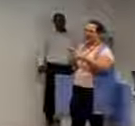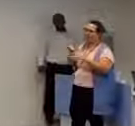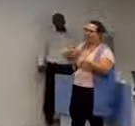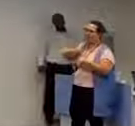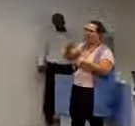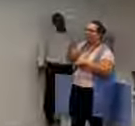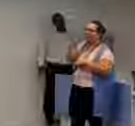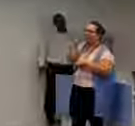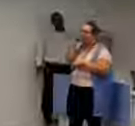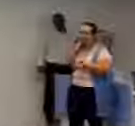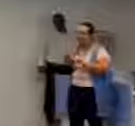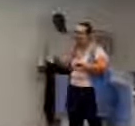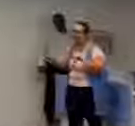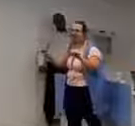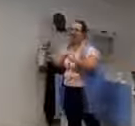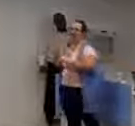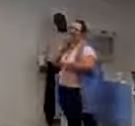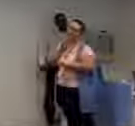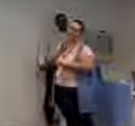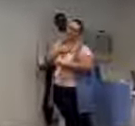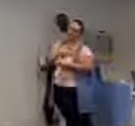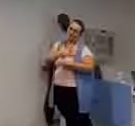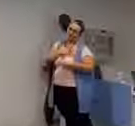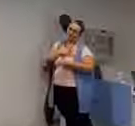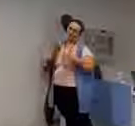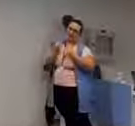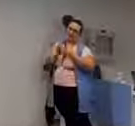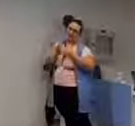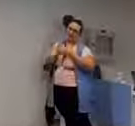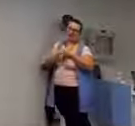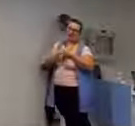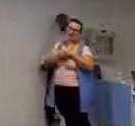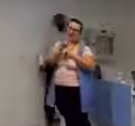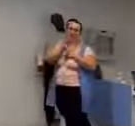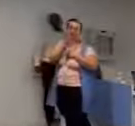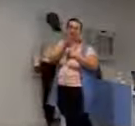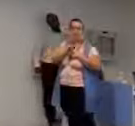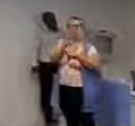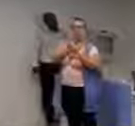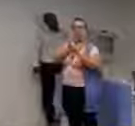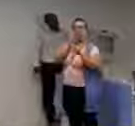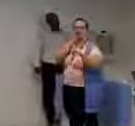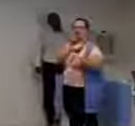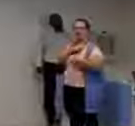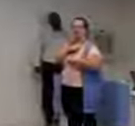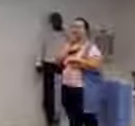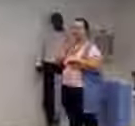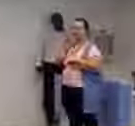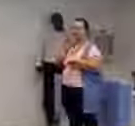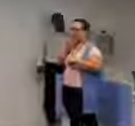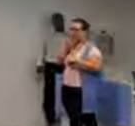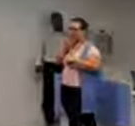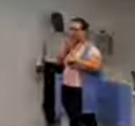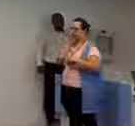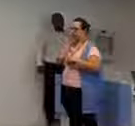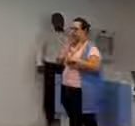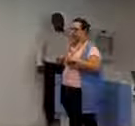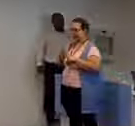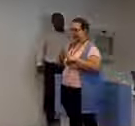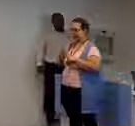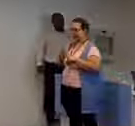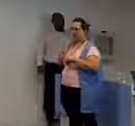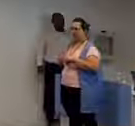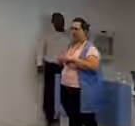de trabalhar com ela. Mas é um software de engenharia para validar o processo. Ok,